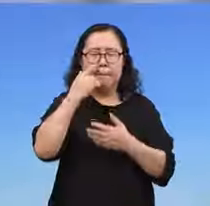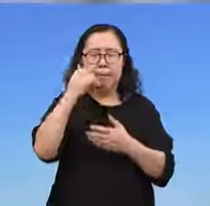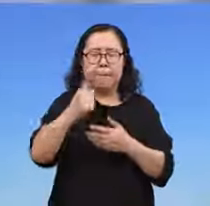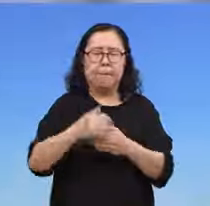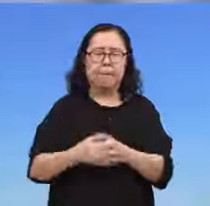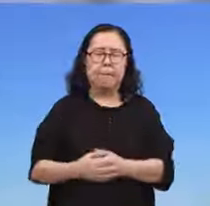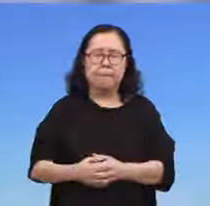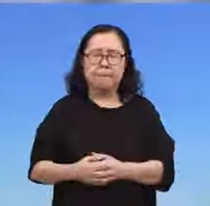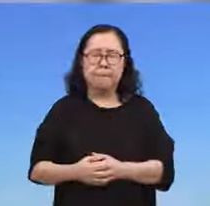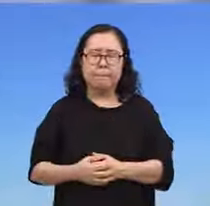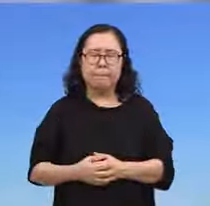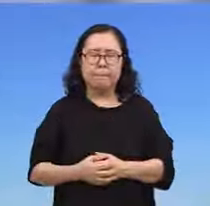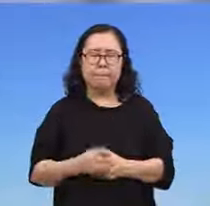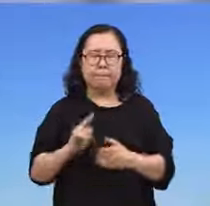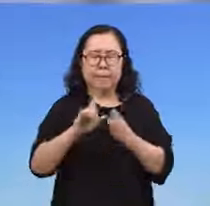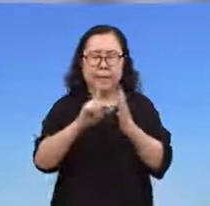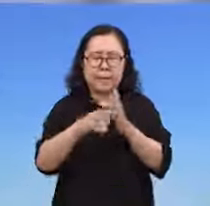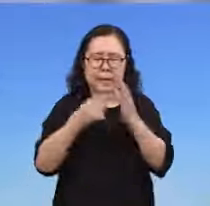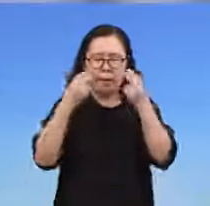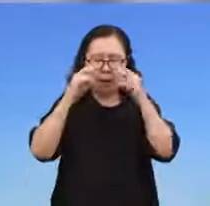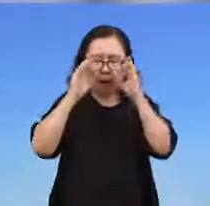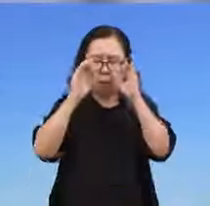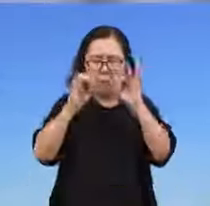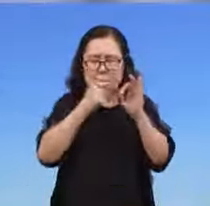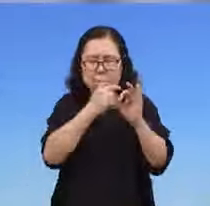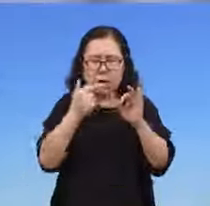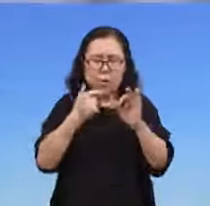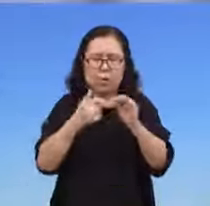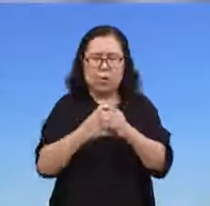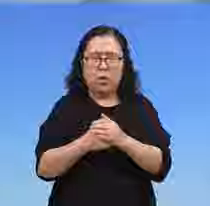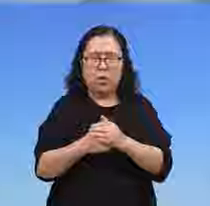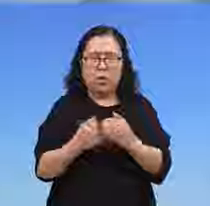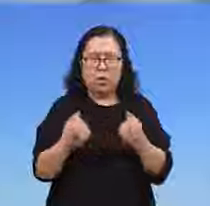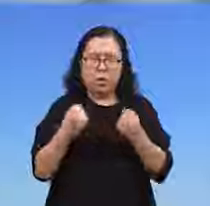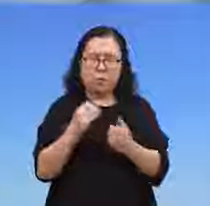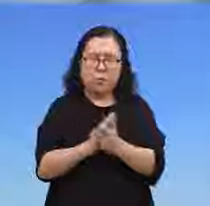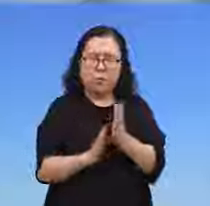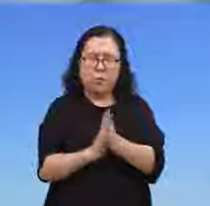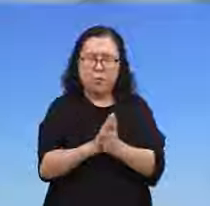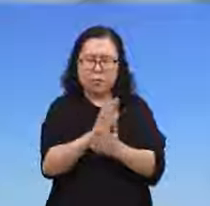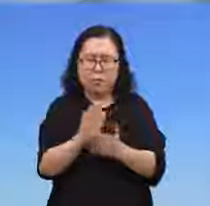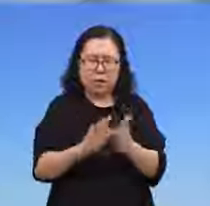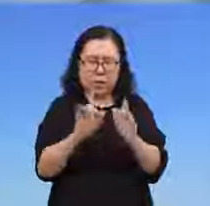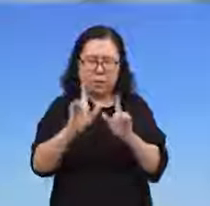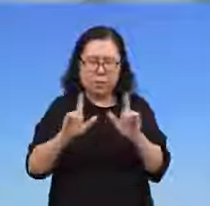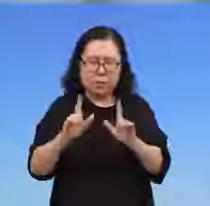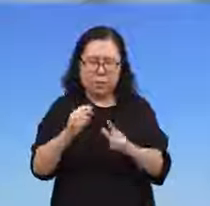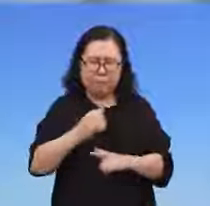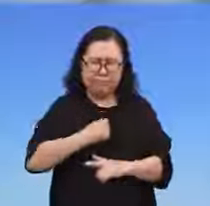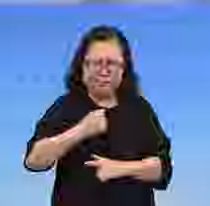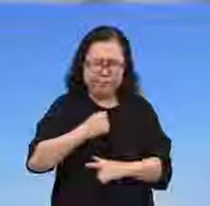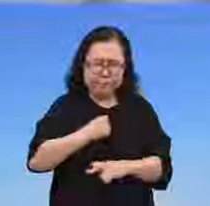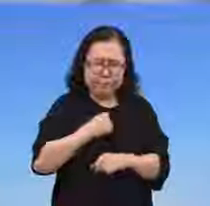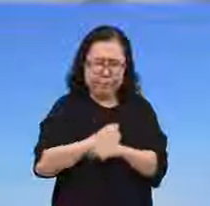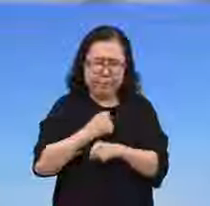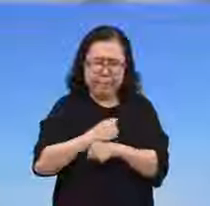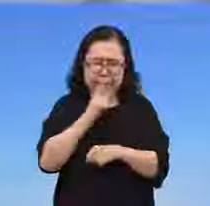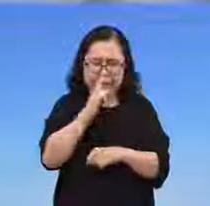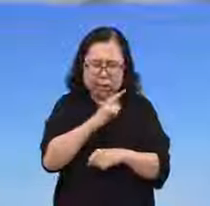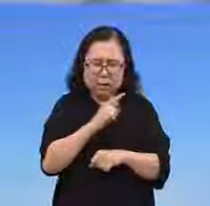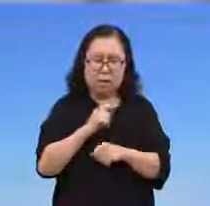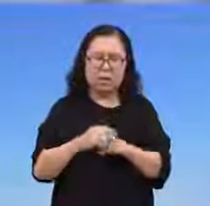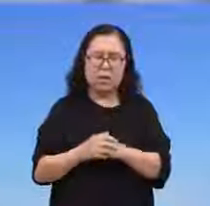하나님 아버지, 이 시대를 바라보며 너무나 무기력한 우리들을 탄식합니다. 악한